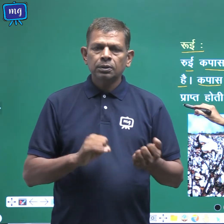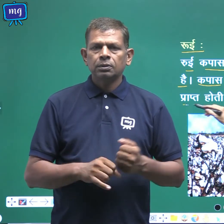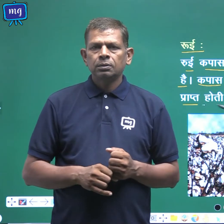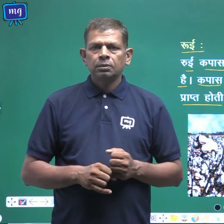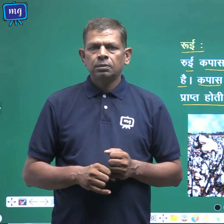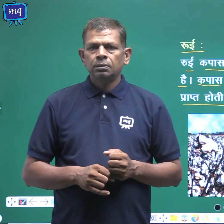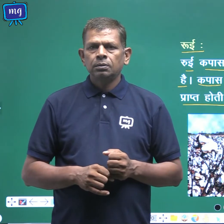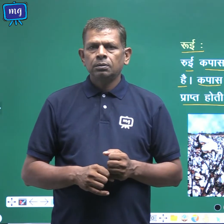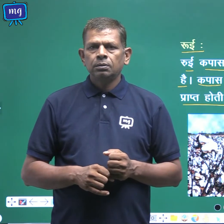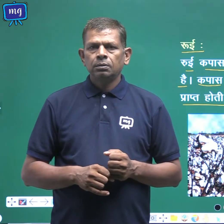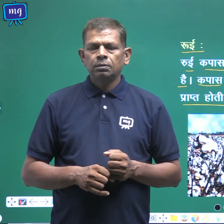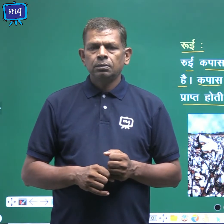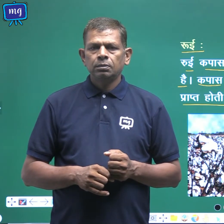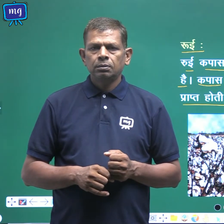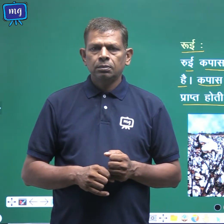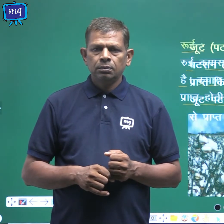है